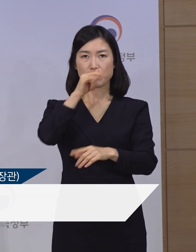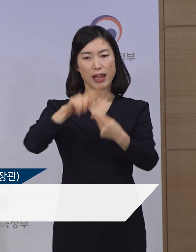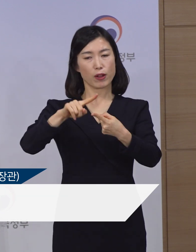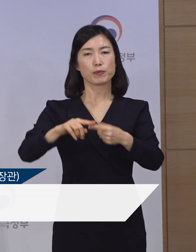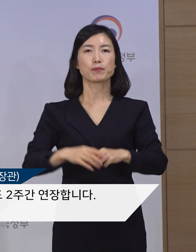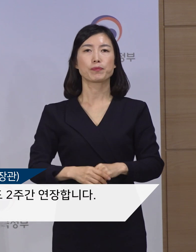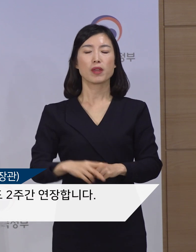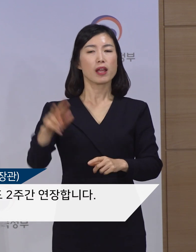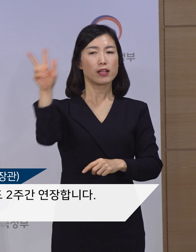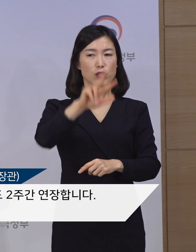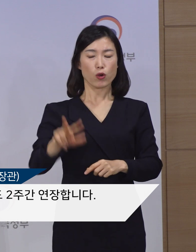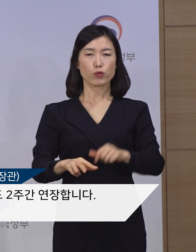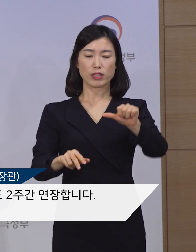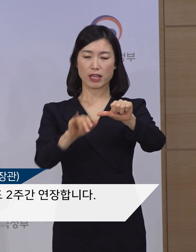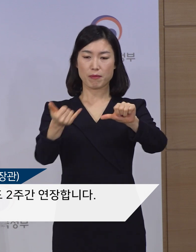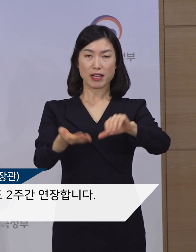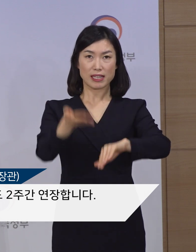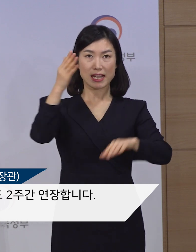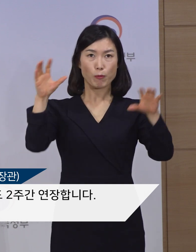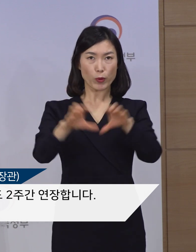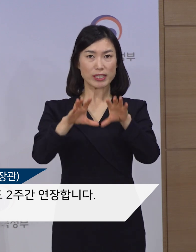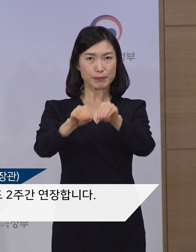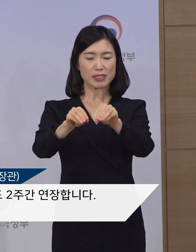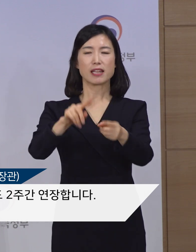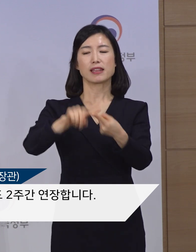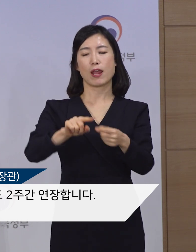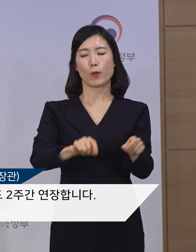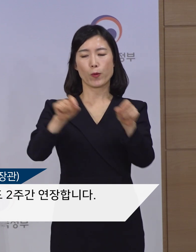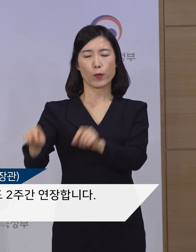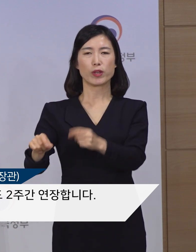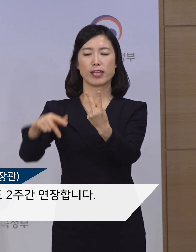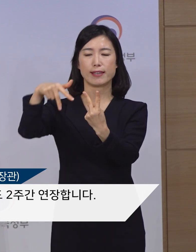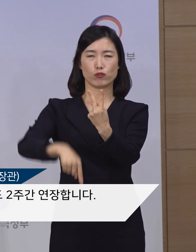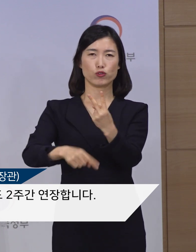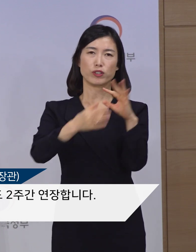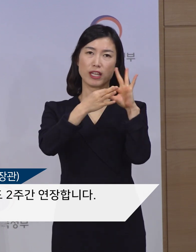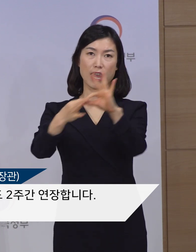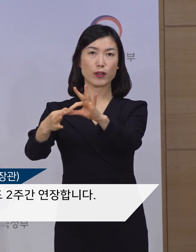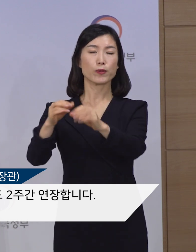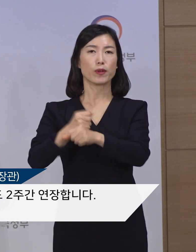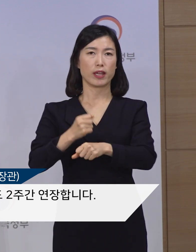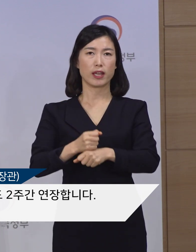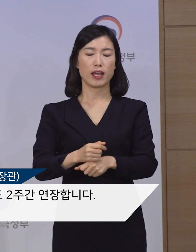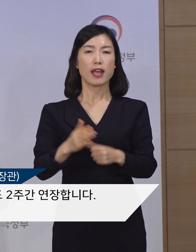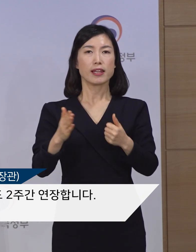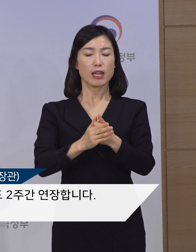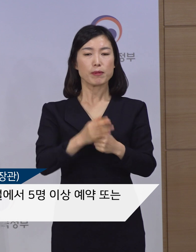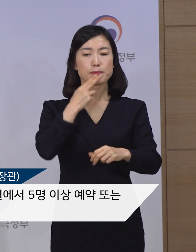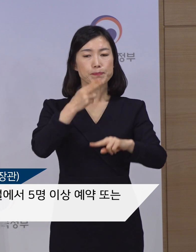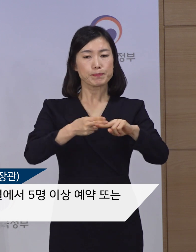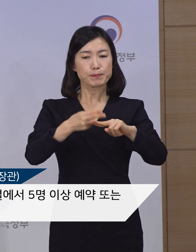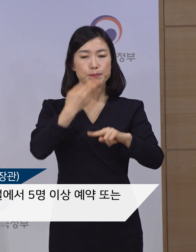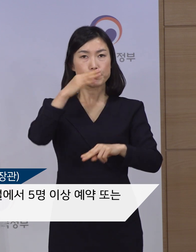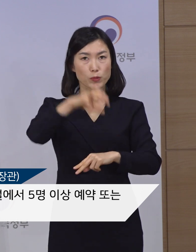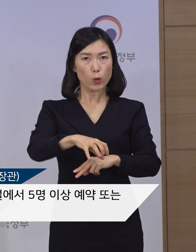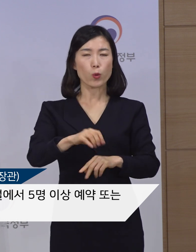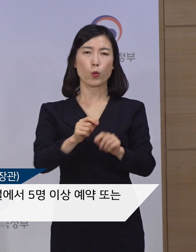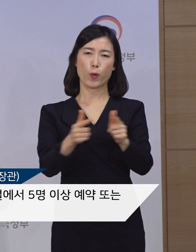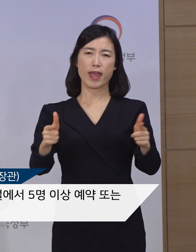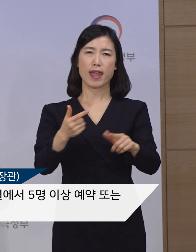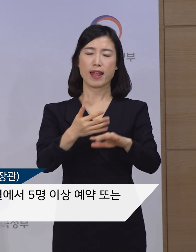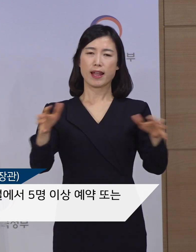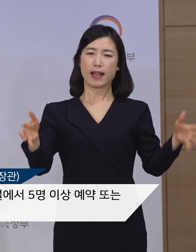유지됩니다. 둘째, 전국적으로 5명부터의 사적 모임 금지도 2주간 연장합니다. 이에